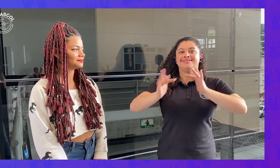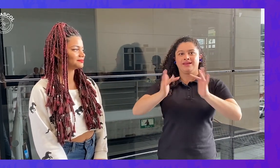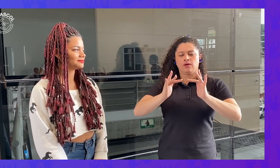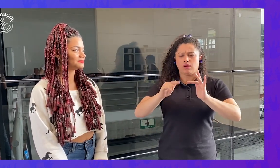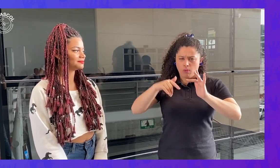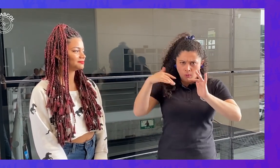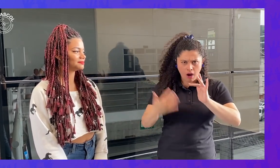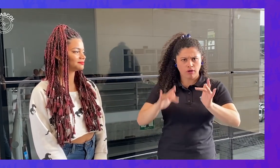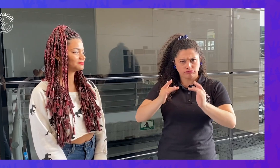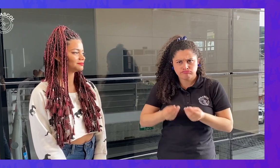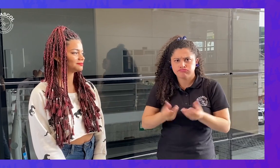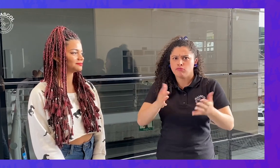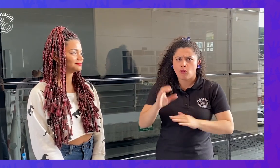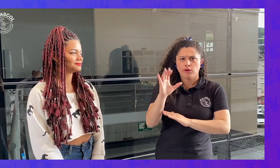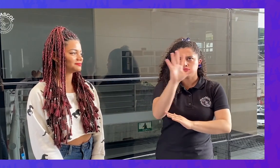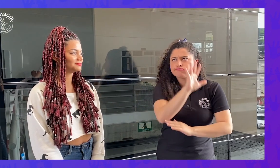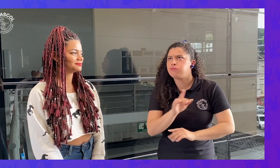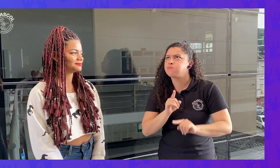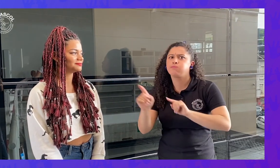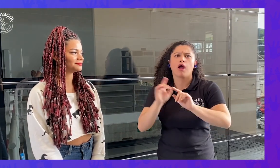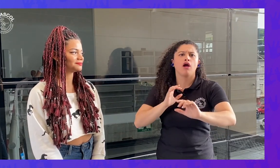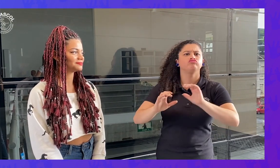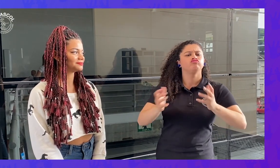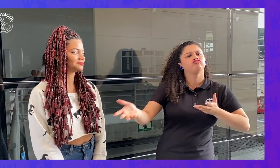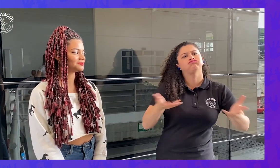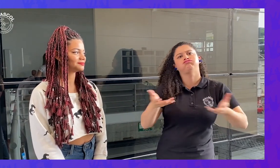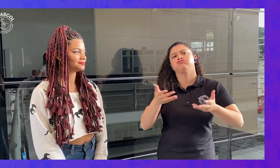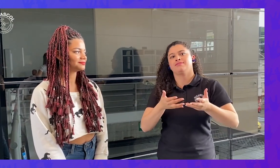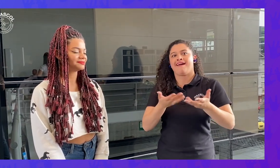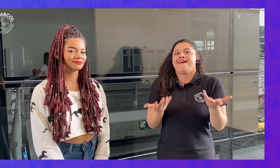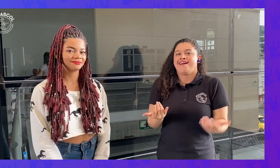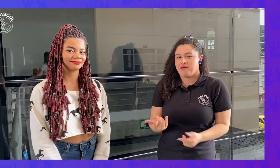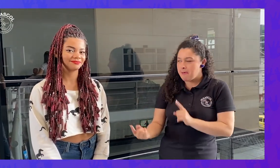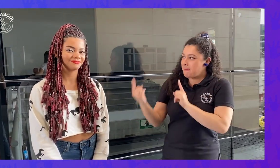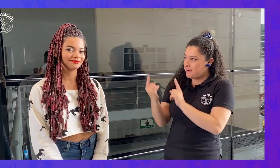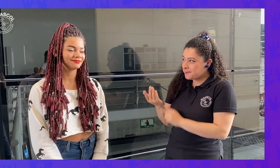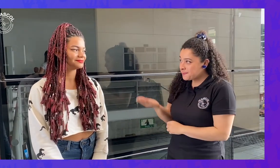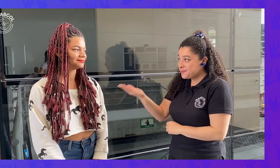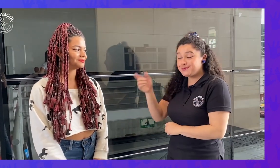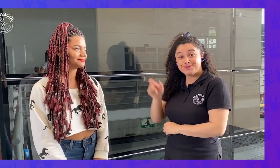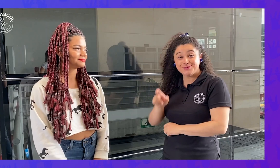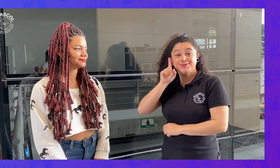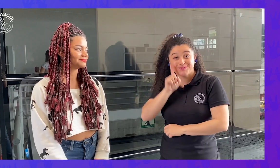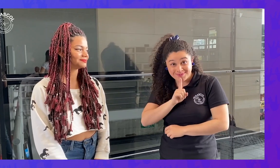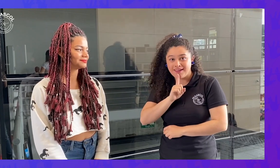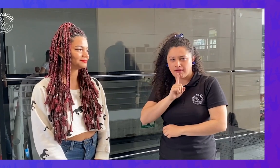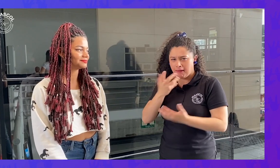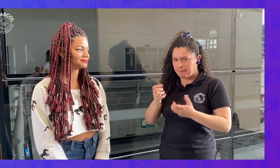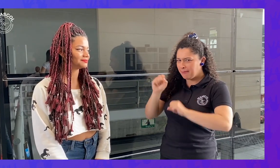personas sordas de Colombia un proyecto de Gran importancia para la comunicación de las personas sordas por esta razón nos encontramos con una usuaria del